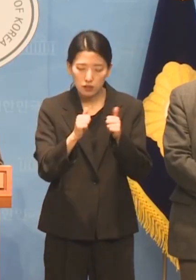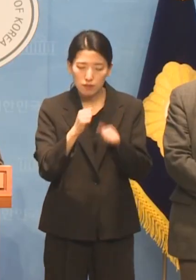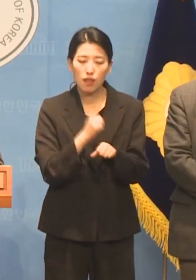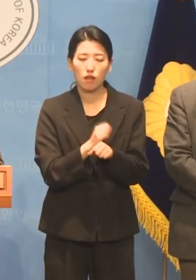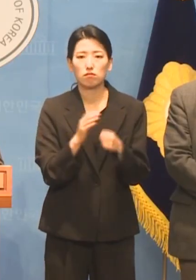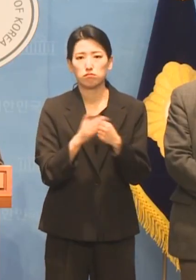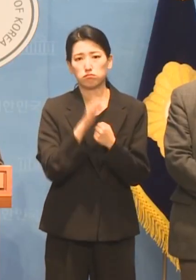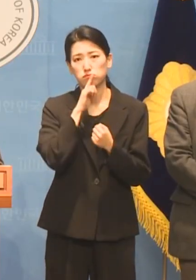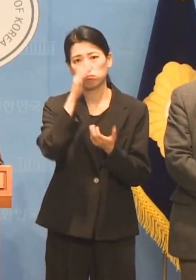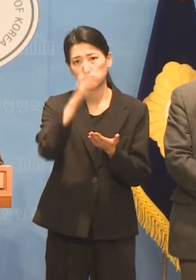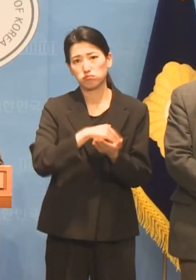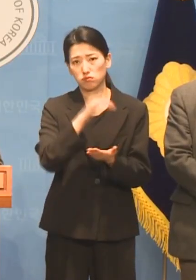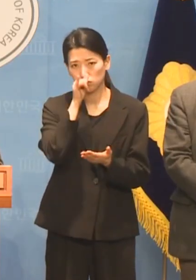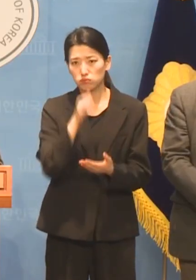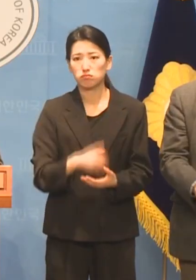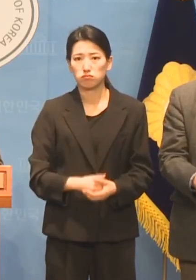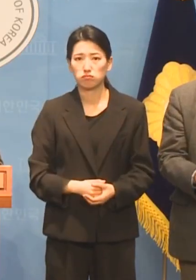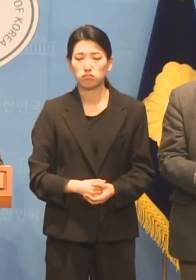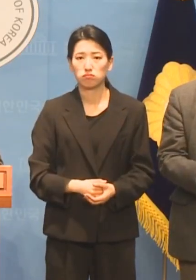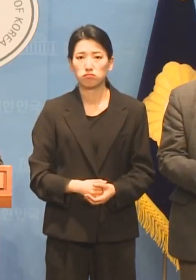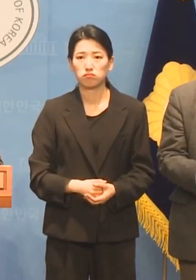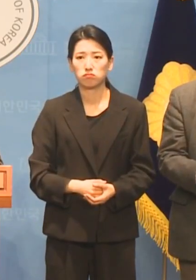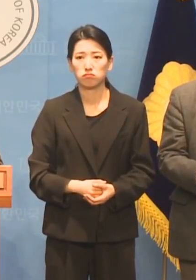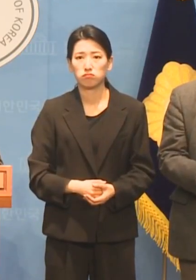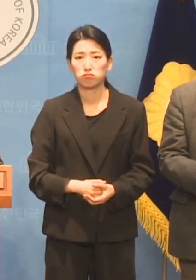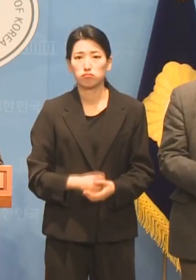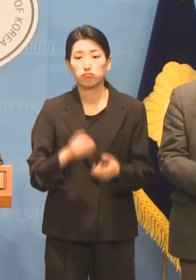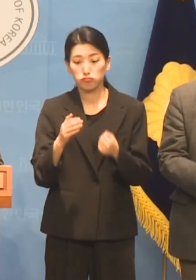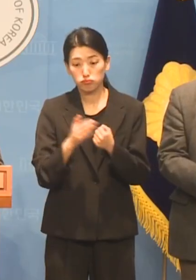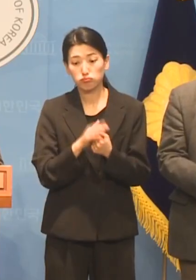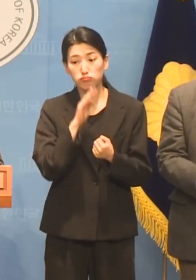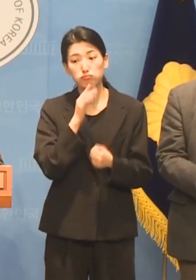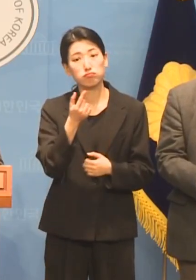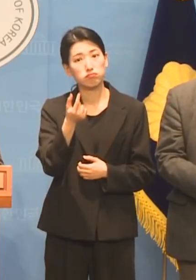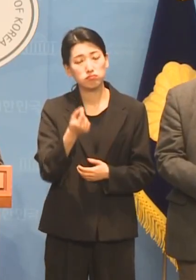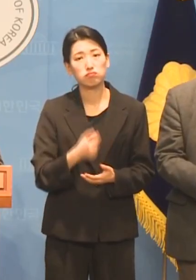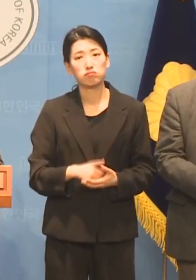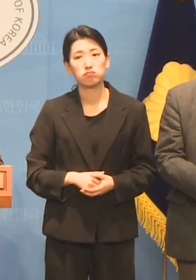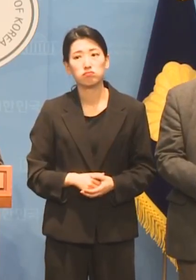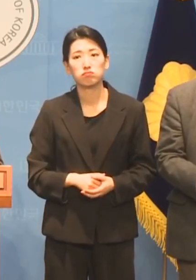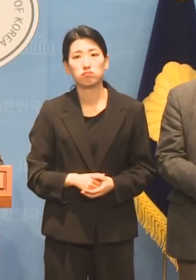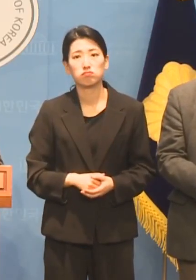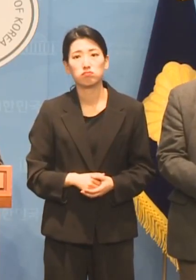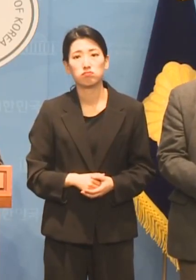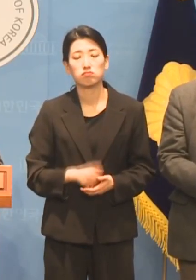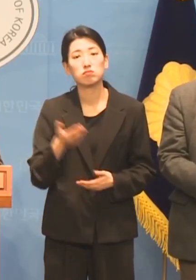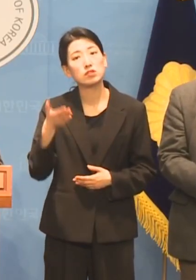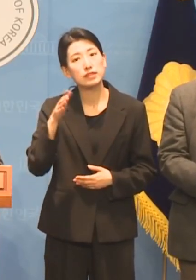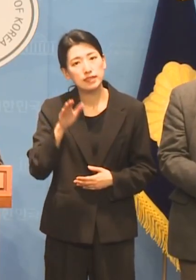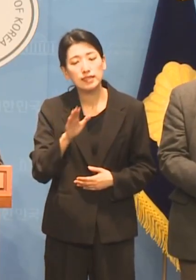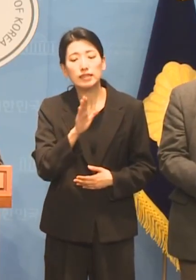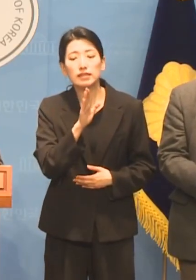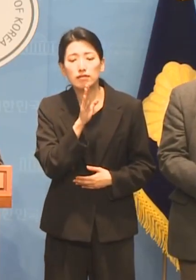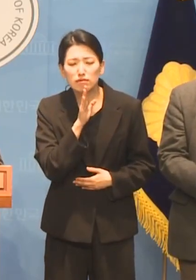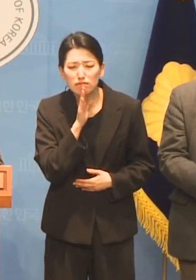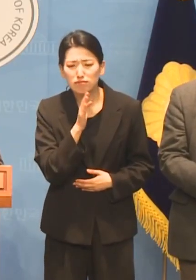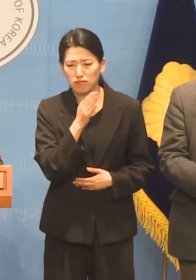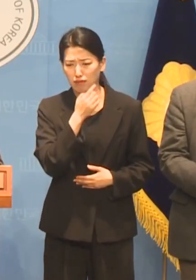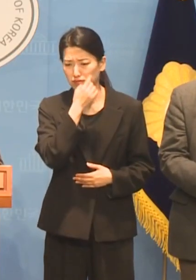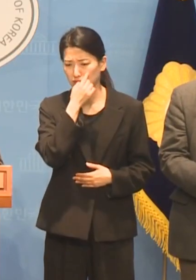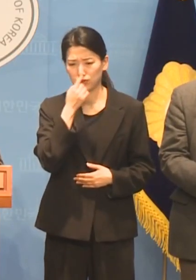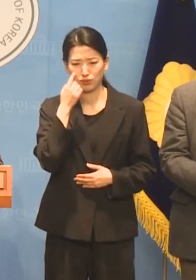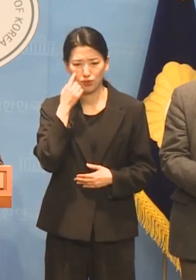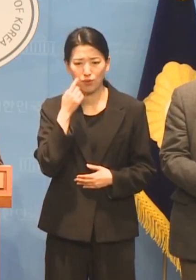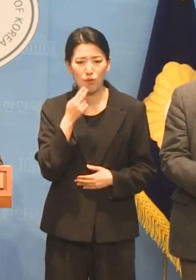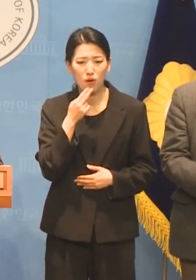문제는 재계로부터 반복적으로 제기되는 반론입니다. 그러나 실증적 근거 없는